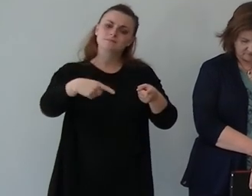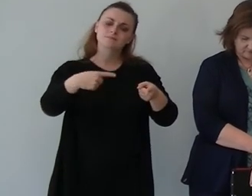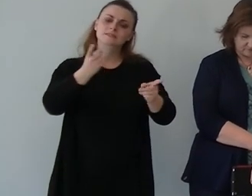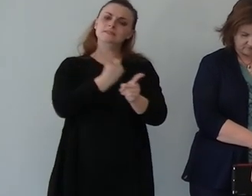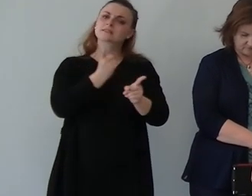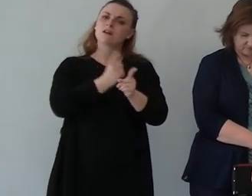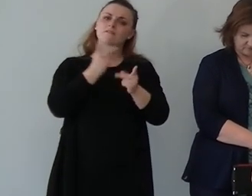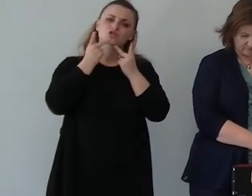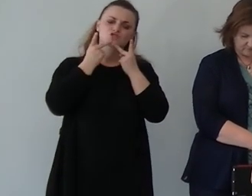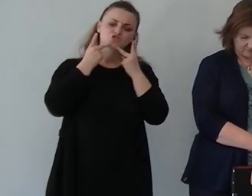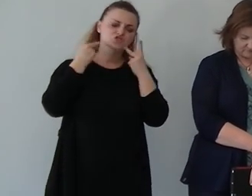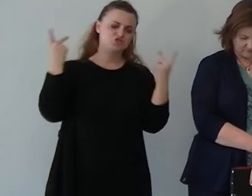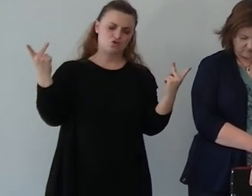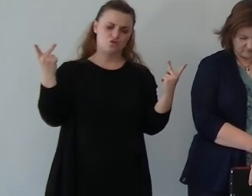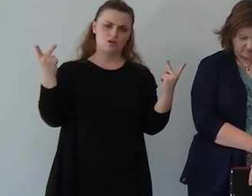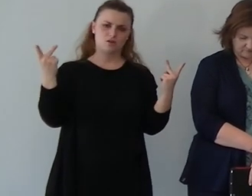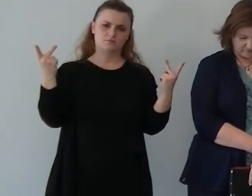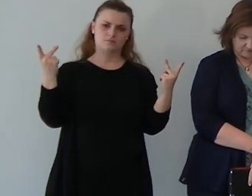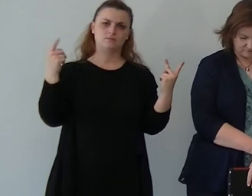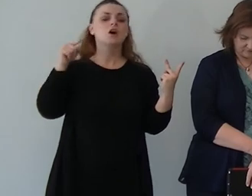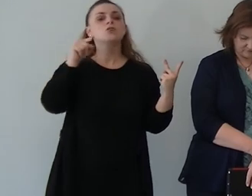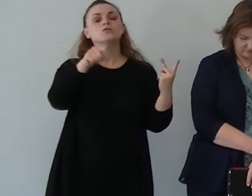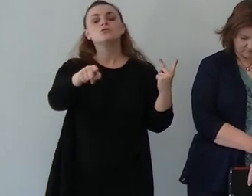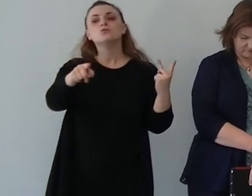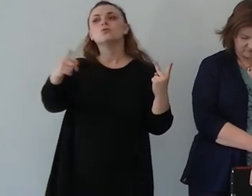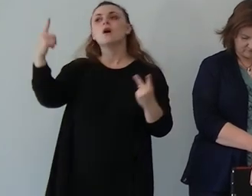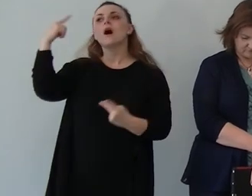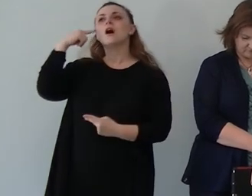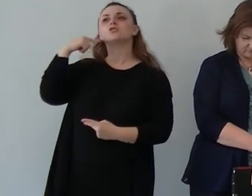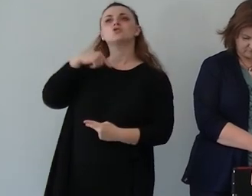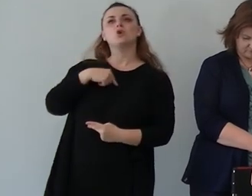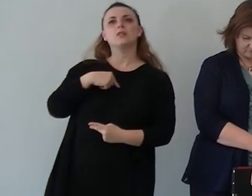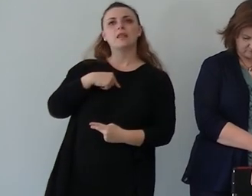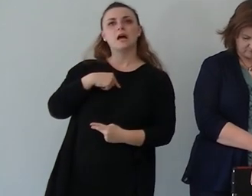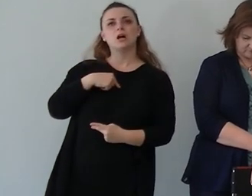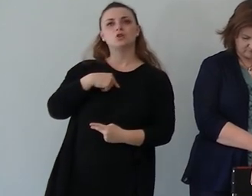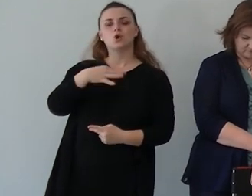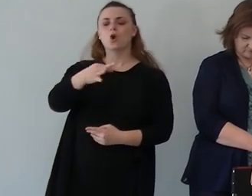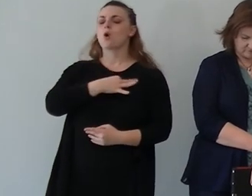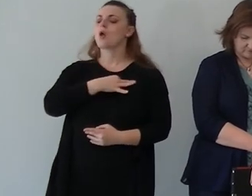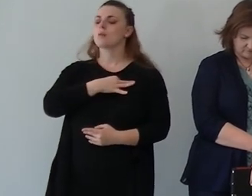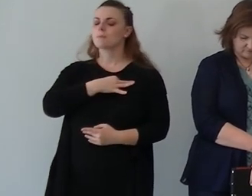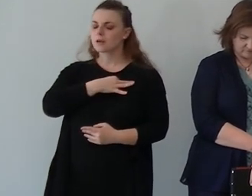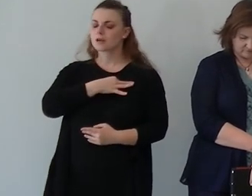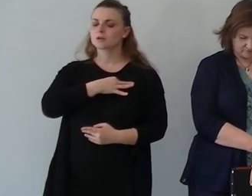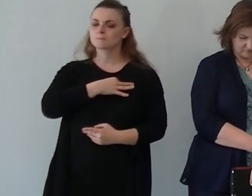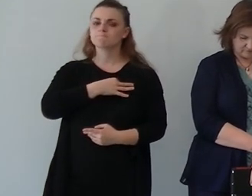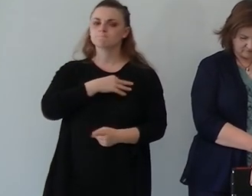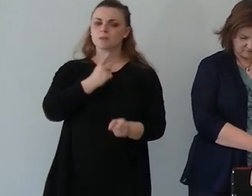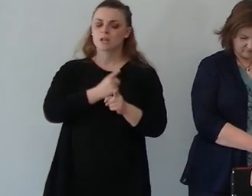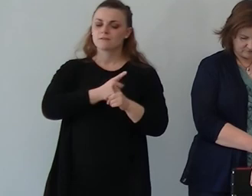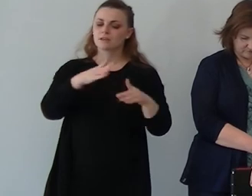che hai ascoltato quello che ha detto Emi sei stato colpito, poniti davanti a te le domande di chi è il tuo Paolo e di chi è il tuo